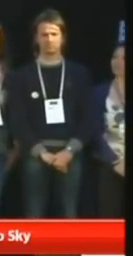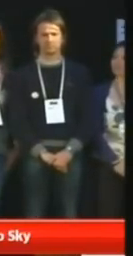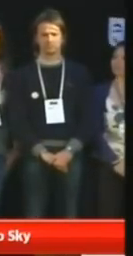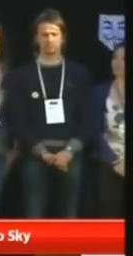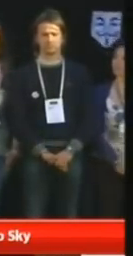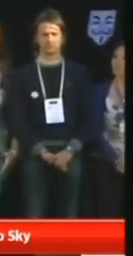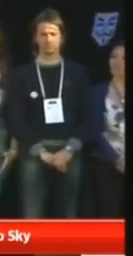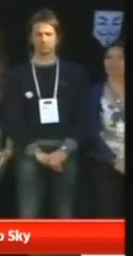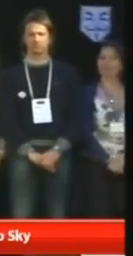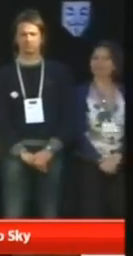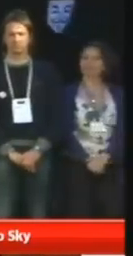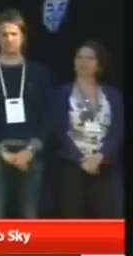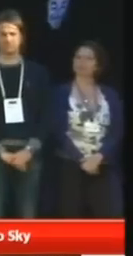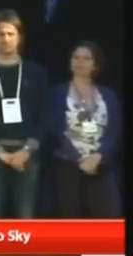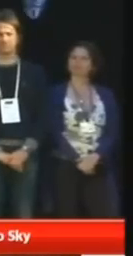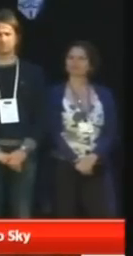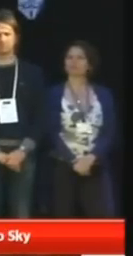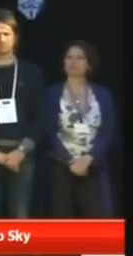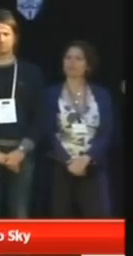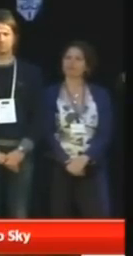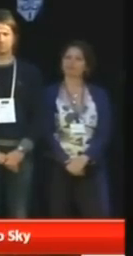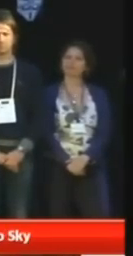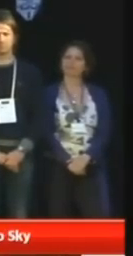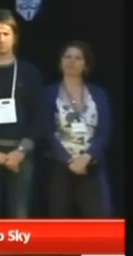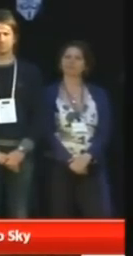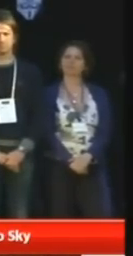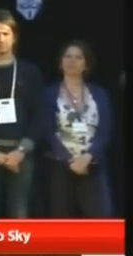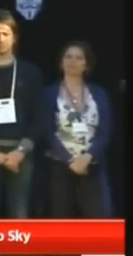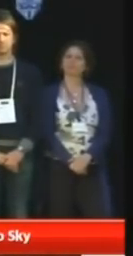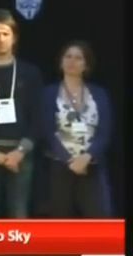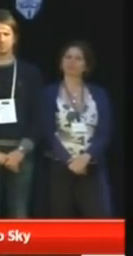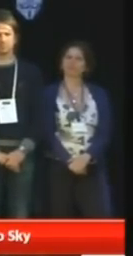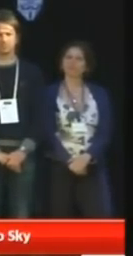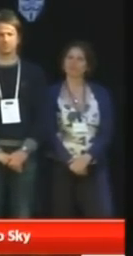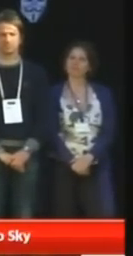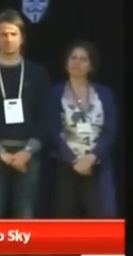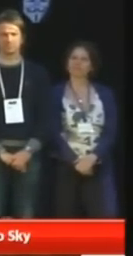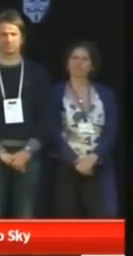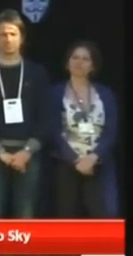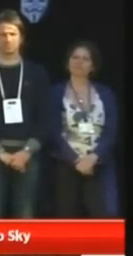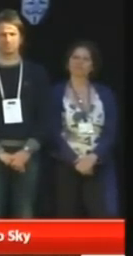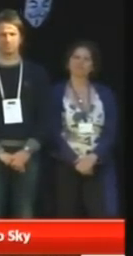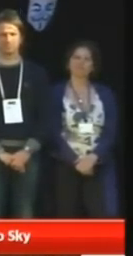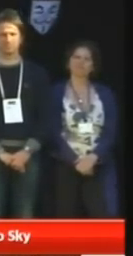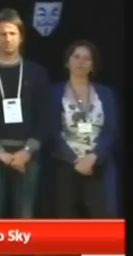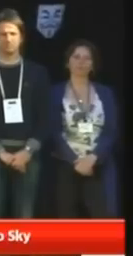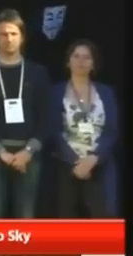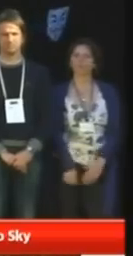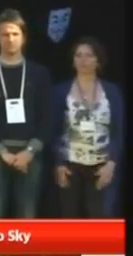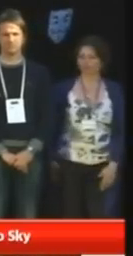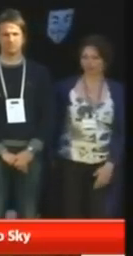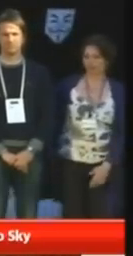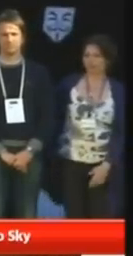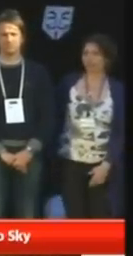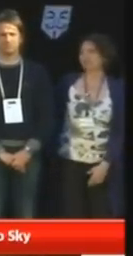finanziatore d'Europa. Diamo 15 miliardi, pesa 15 miliardi, più o meno. Ce ne ritornano 9. Questi 9 vanno in 3